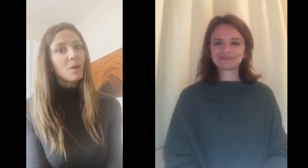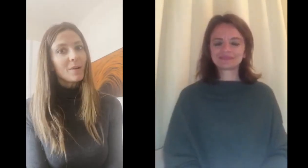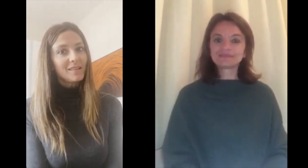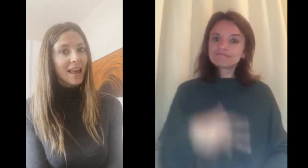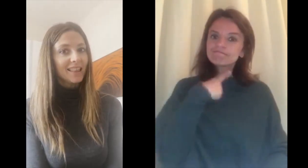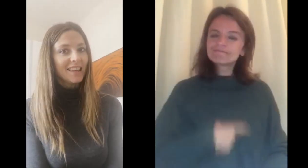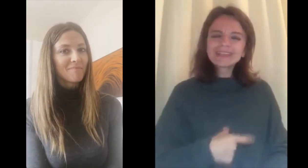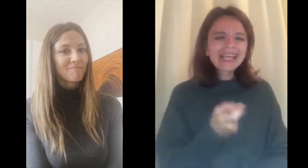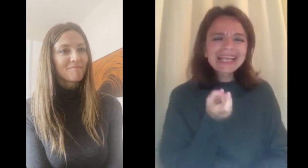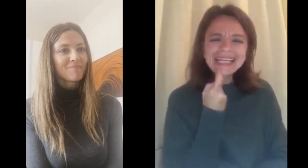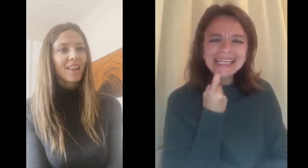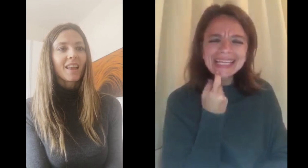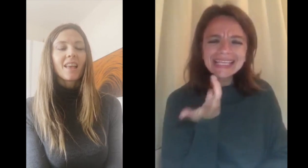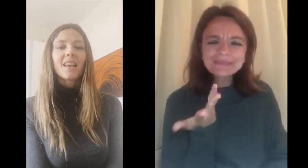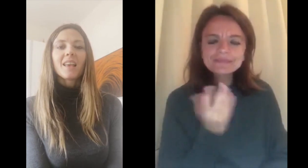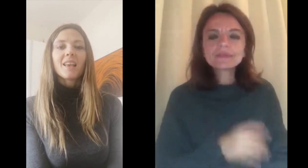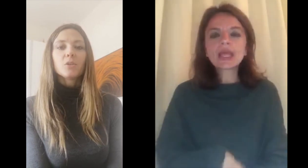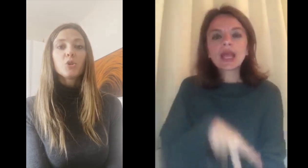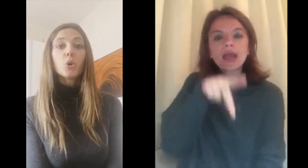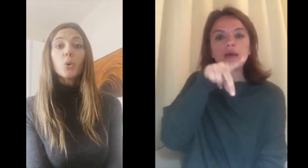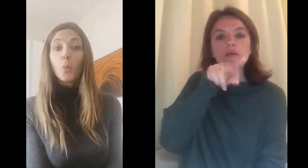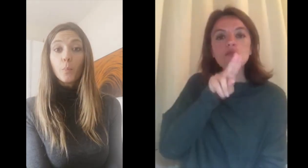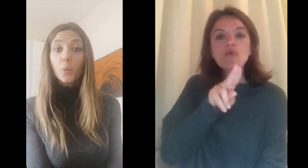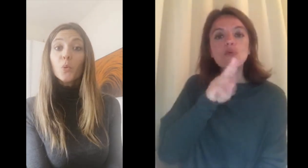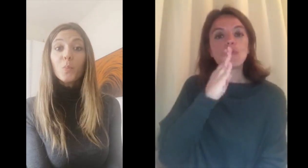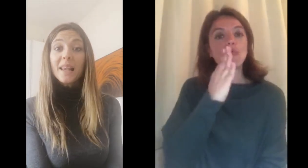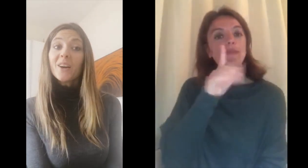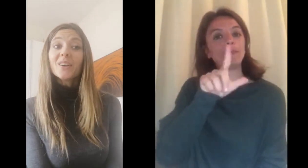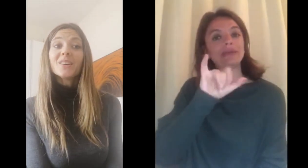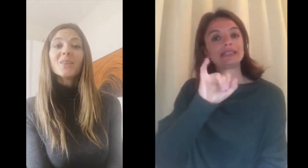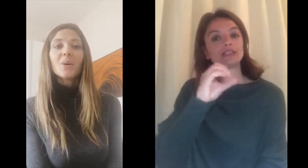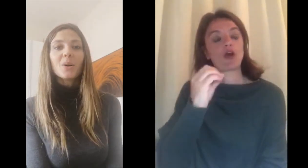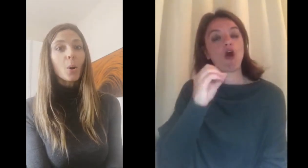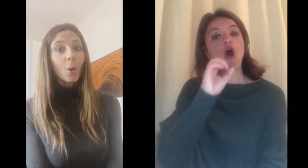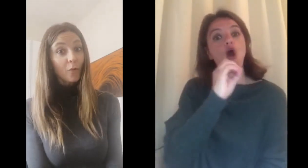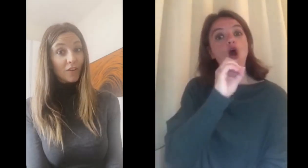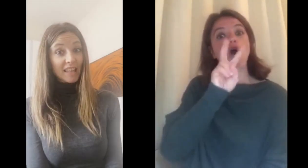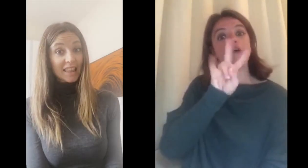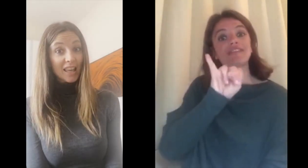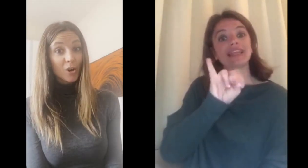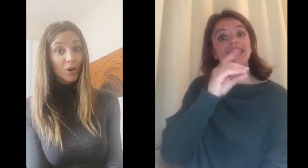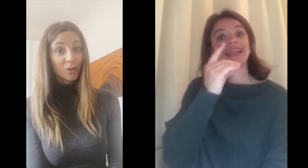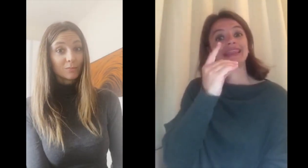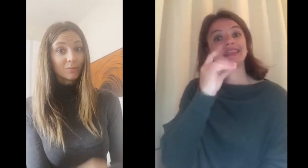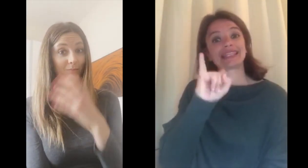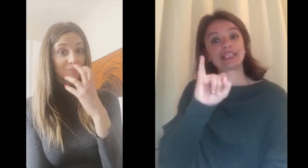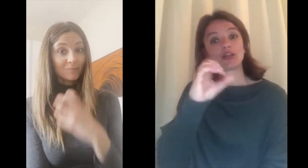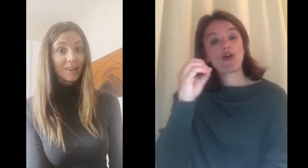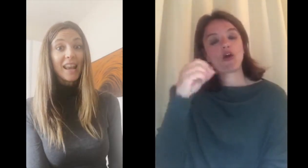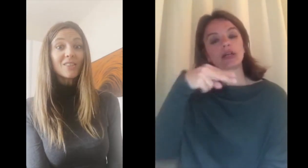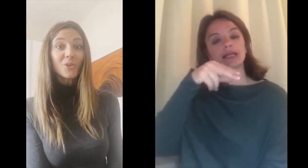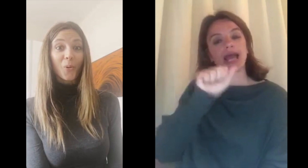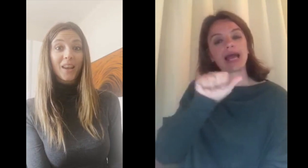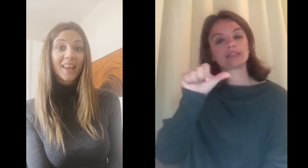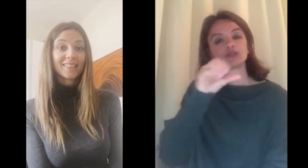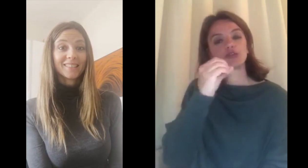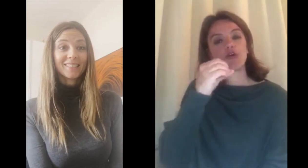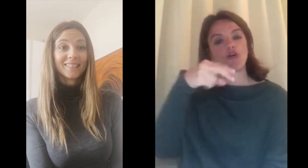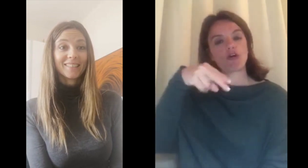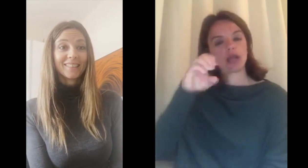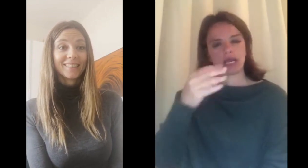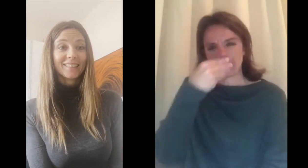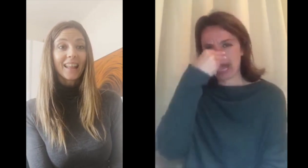Lasciate che mi presenti. Sono Publio Ovidio